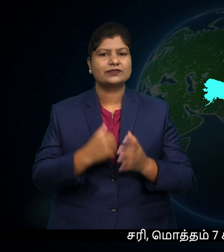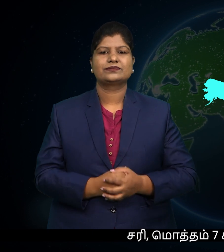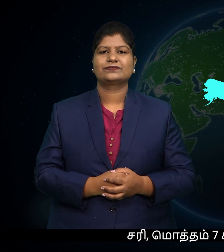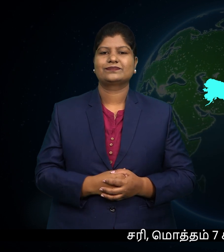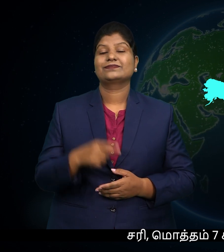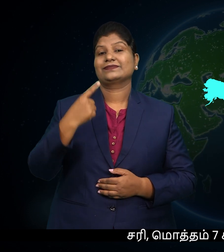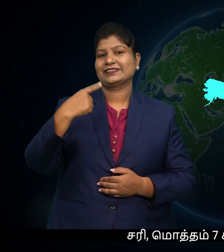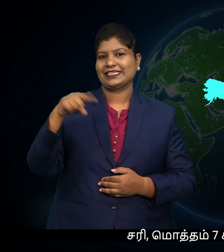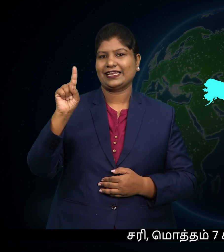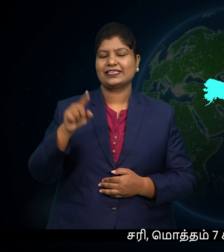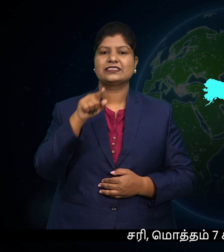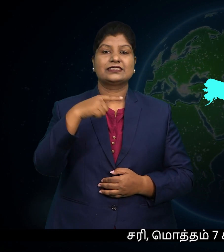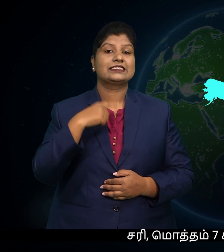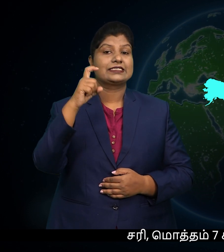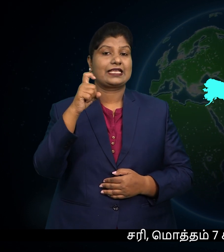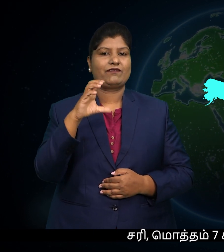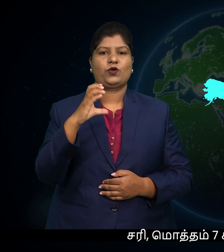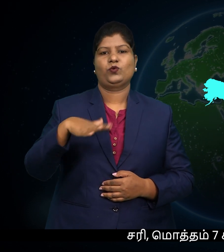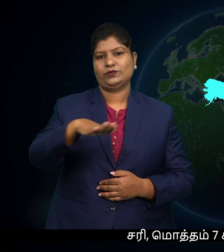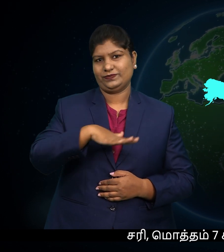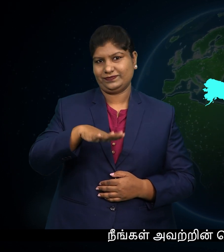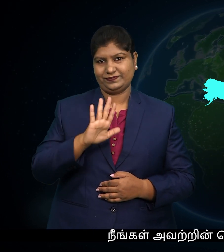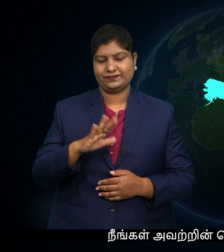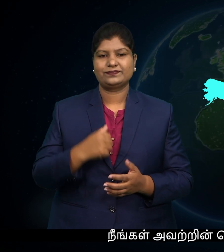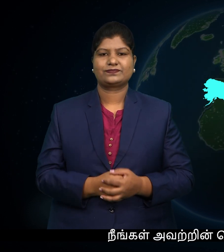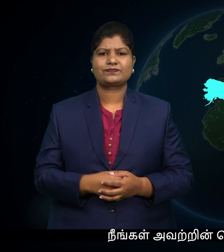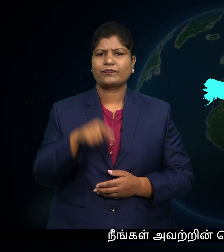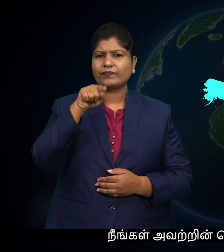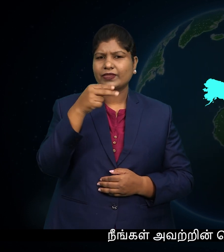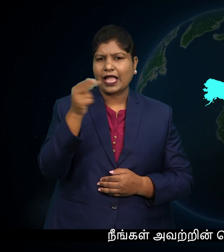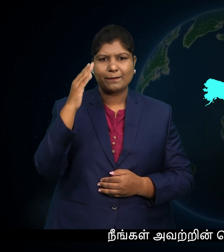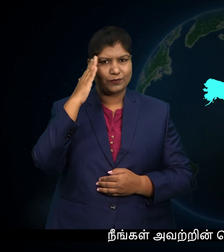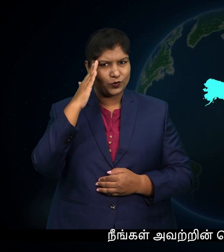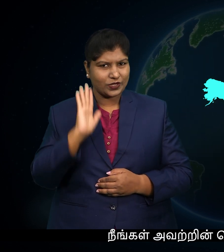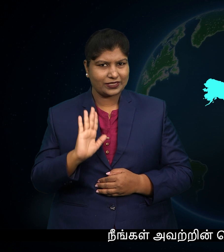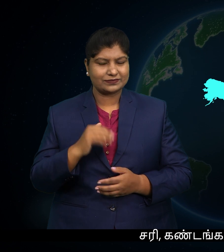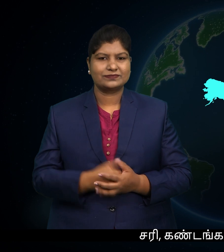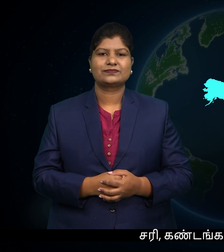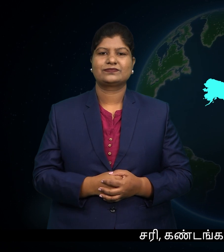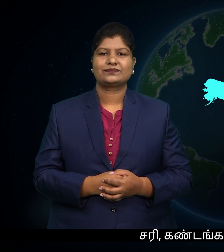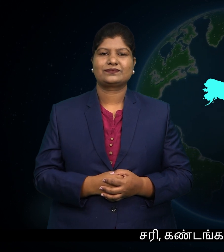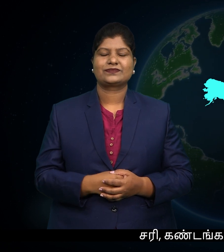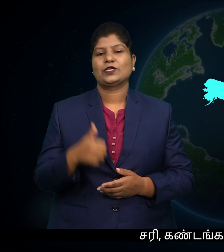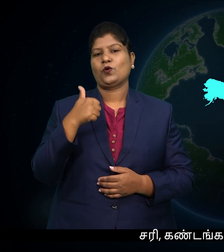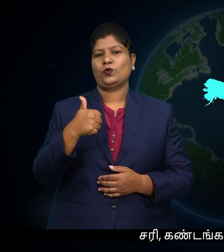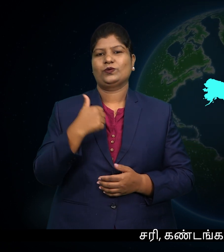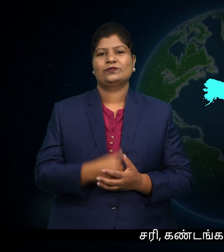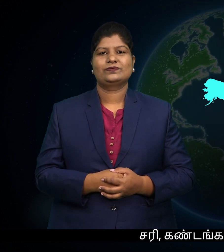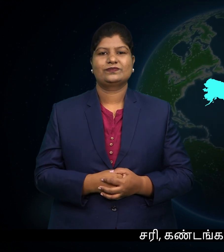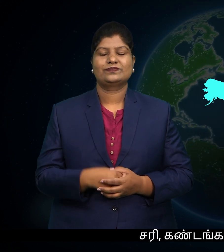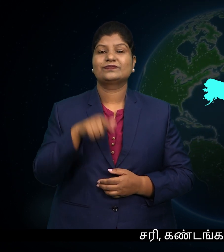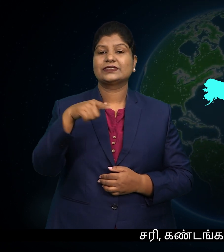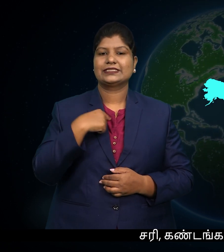சரி, மொத்தம் 7 கண்டங்கள் உள்ளன. நீங்கள் அவற்றின் பெயர் சொல்ல முடியுமா? சரி, அந்த